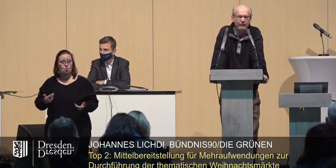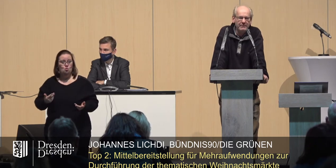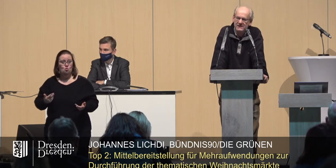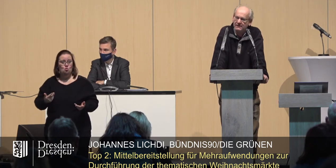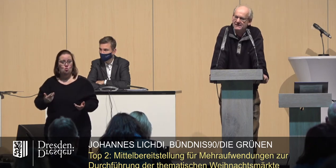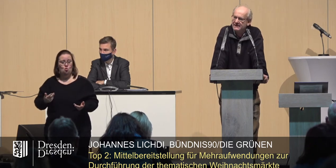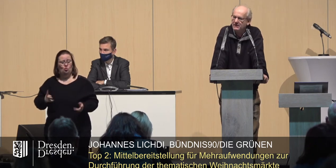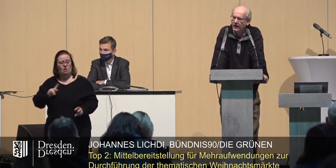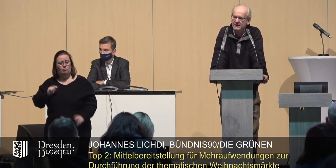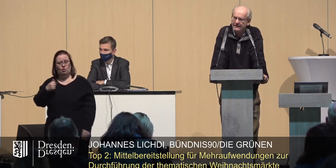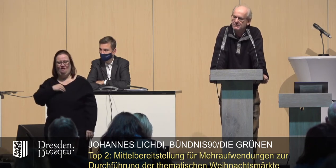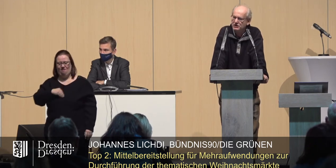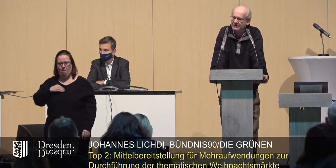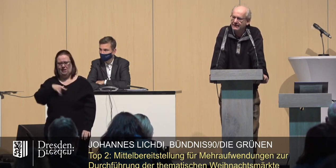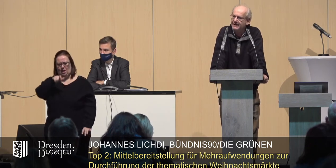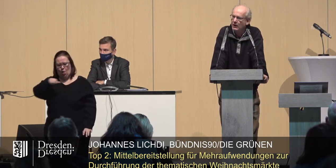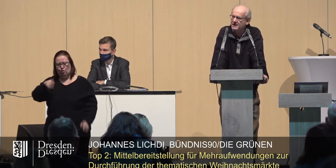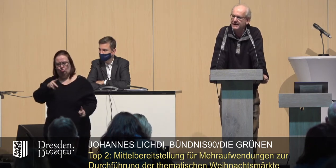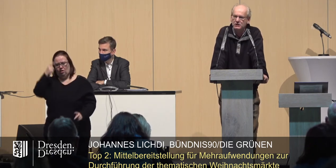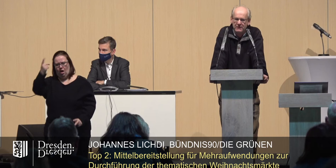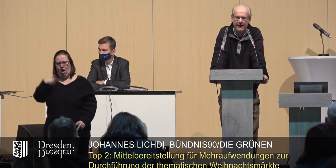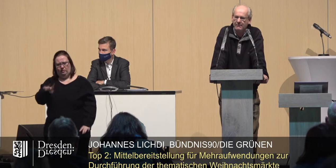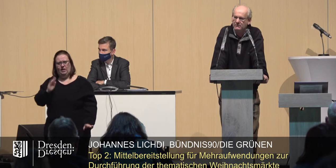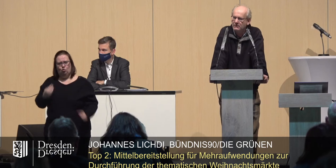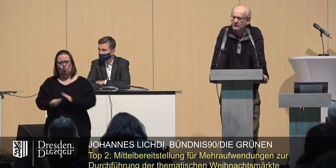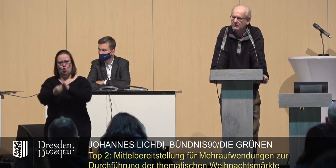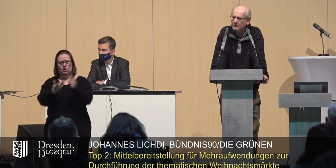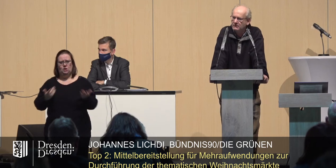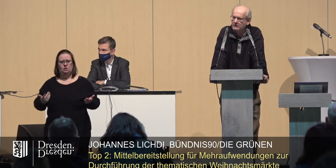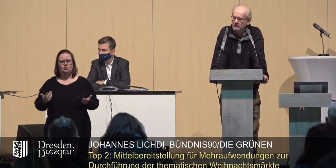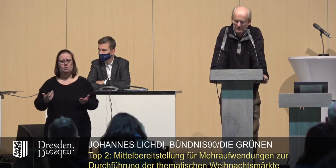Und ich vermisse, dass diese Leute in diesem Stadtrat eine ausreichende Stimme haben.